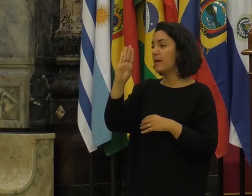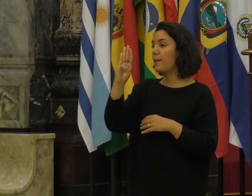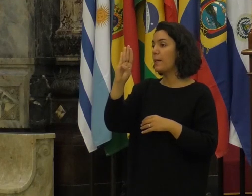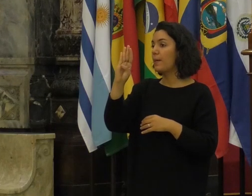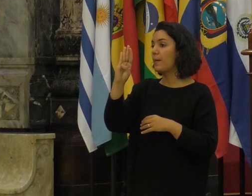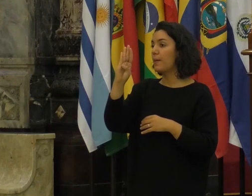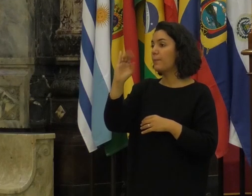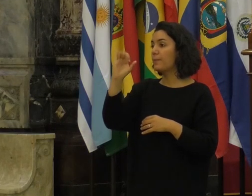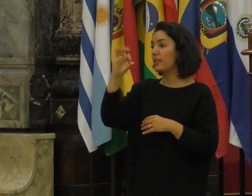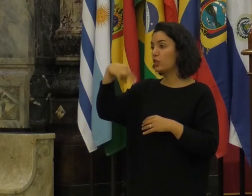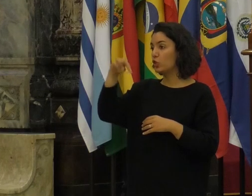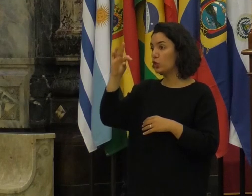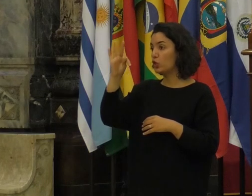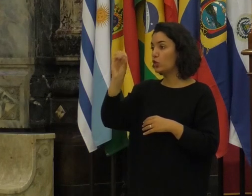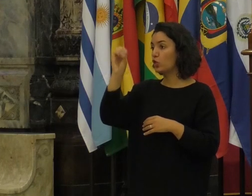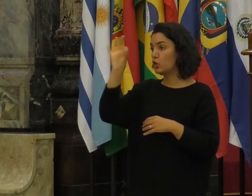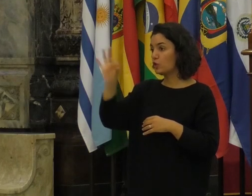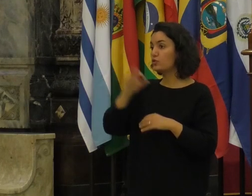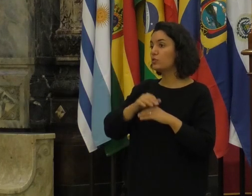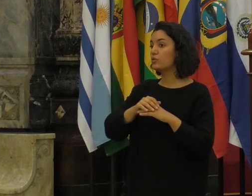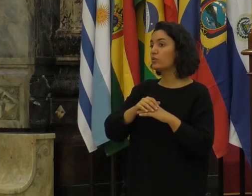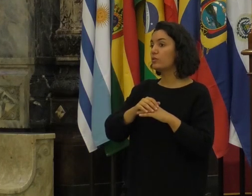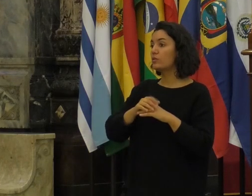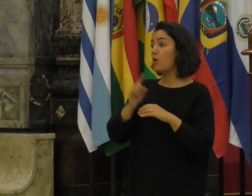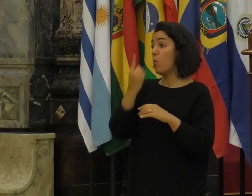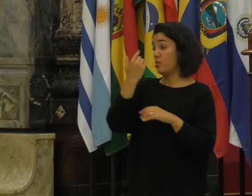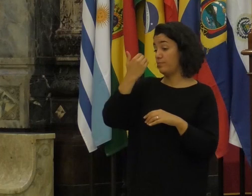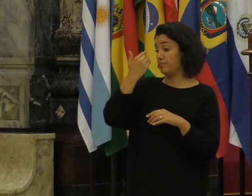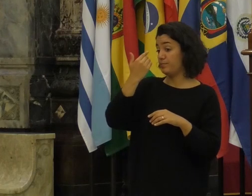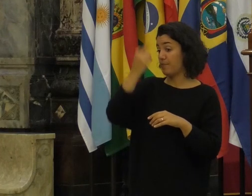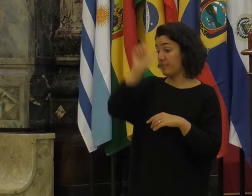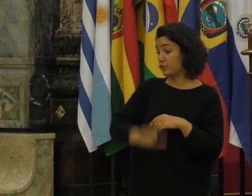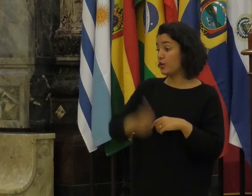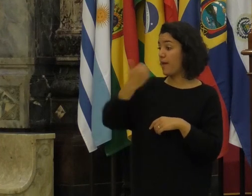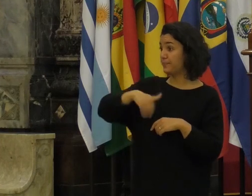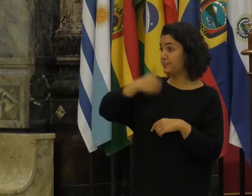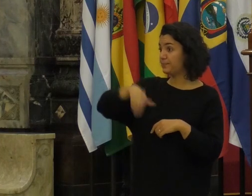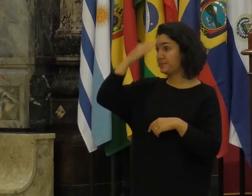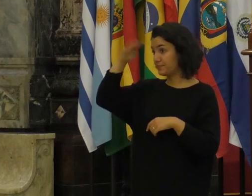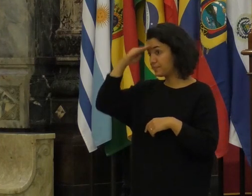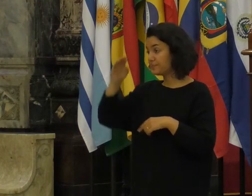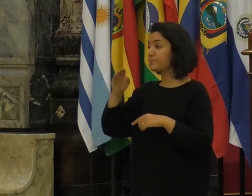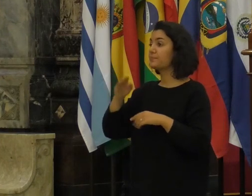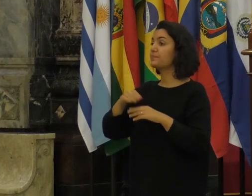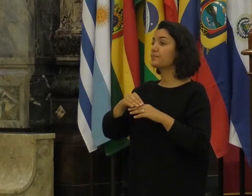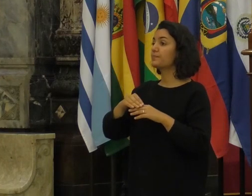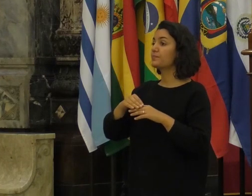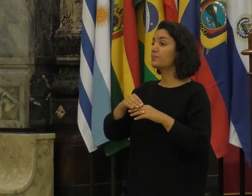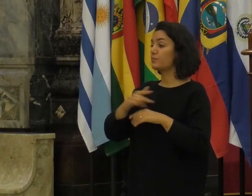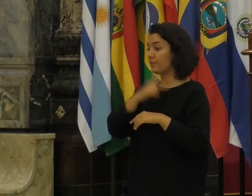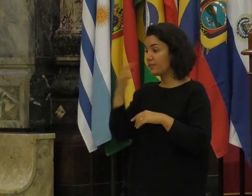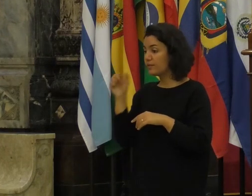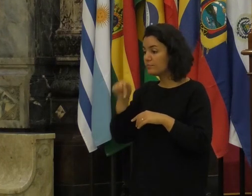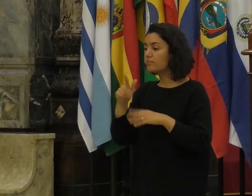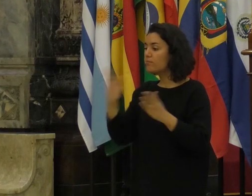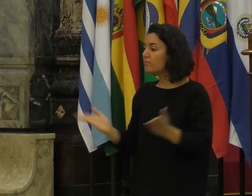una persona de Colombia, una persona de México y una persona de Argentina, están aportando a la idea de un modo de producir